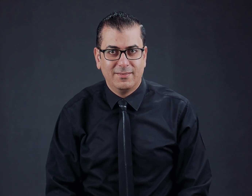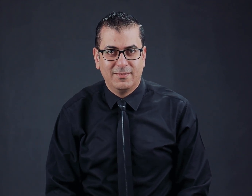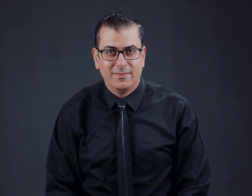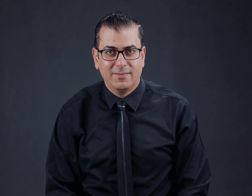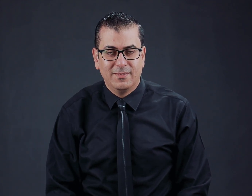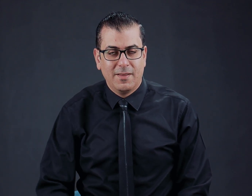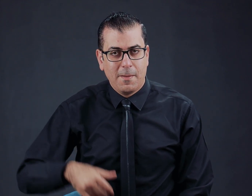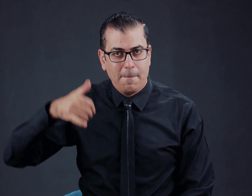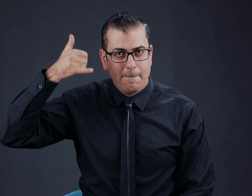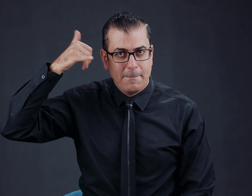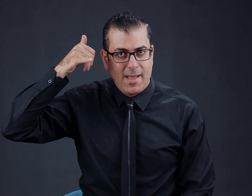مادبة،